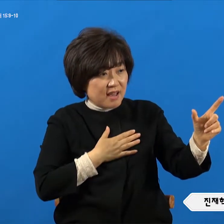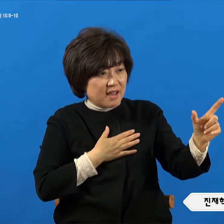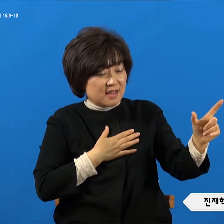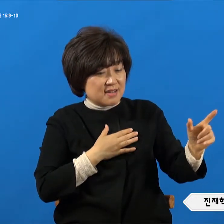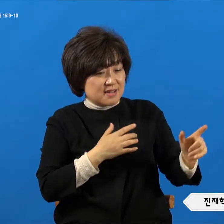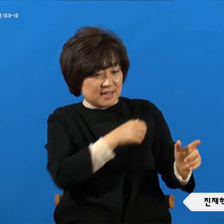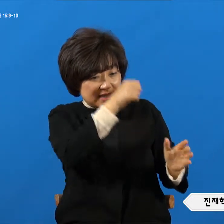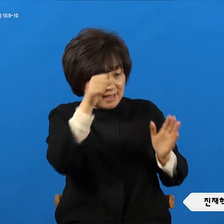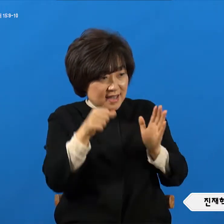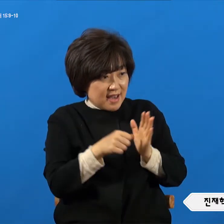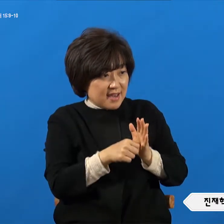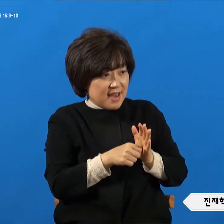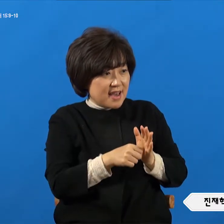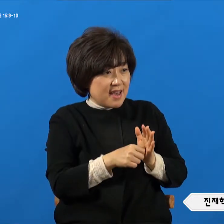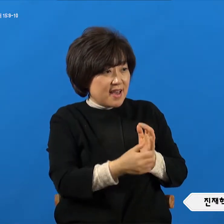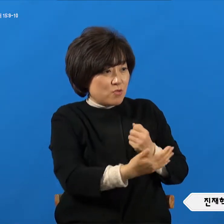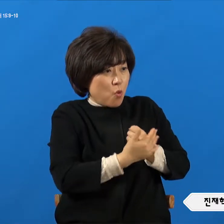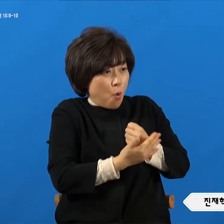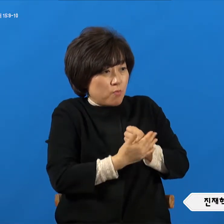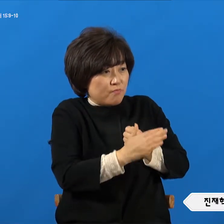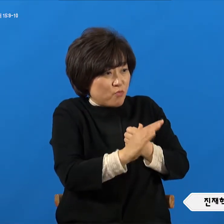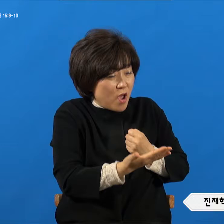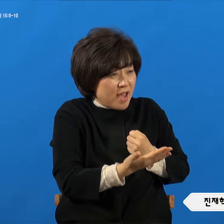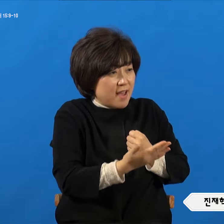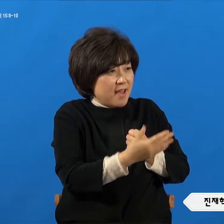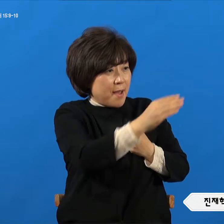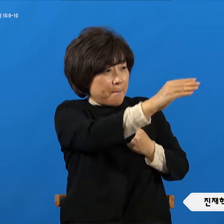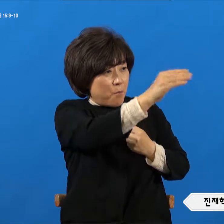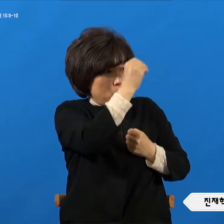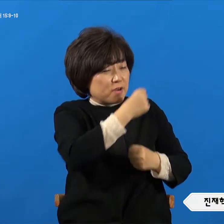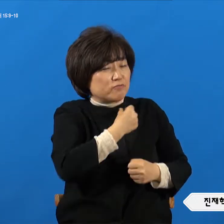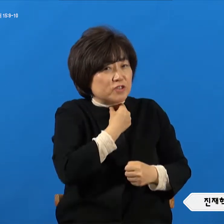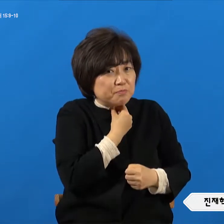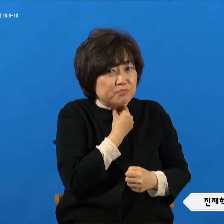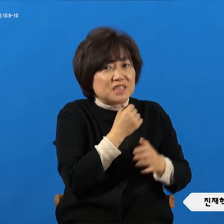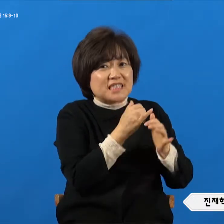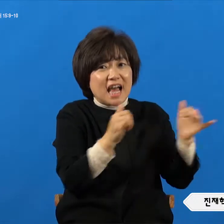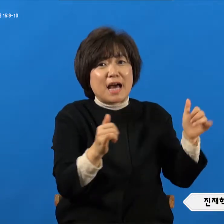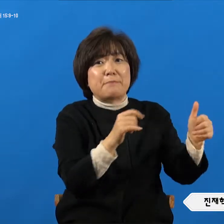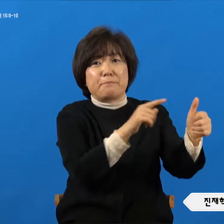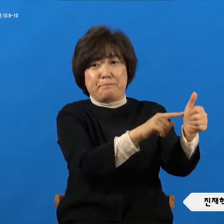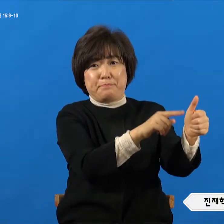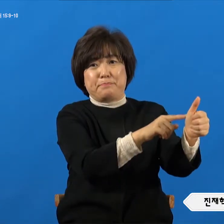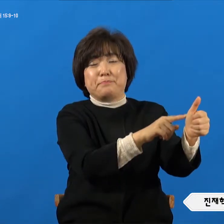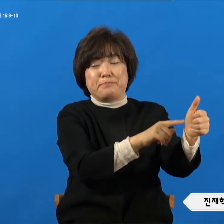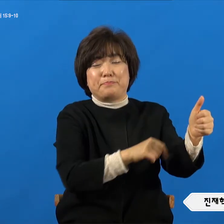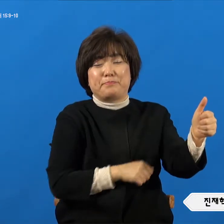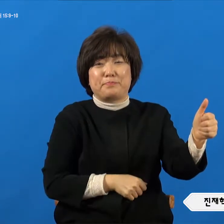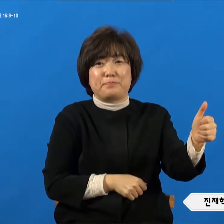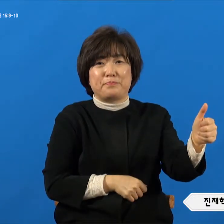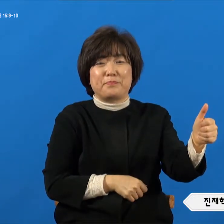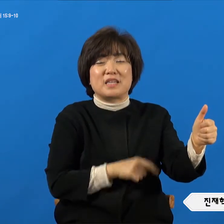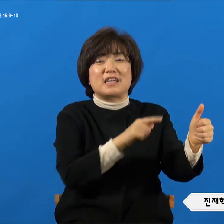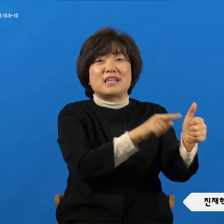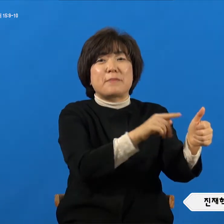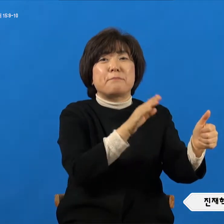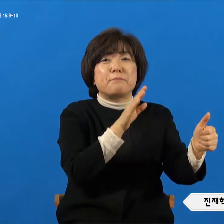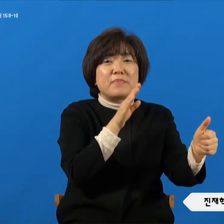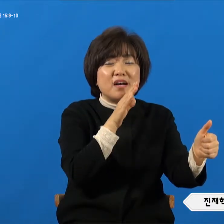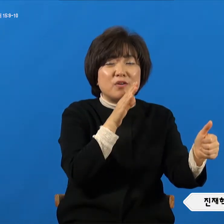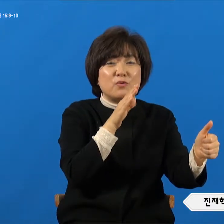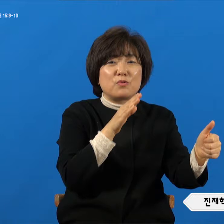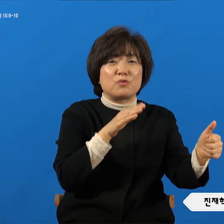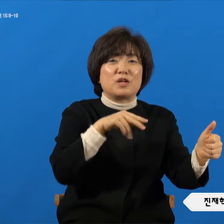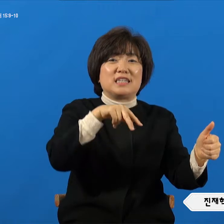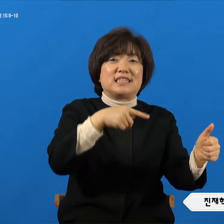하고 기억해 하고 우리의 롤 모델이 되고 있는 사람들이 있다면 바로 그는